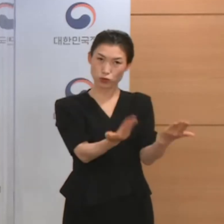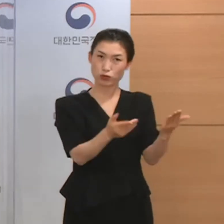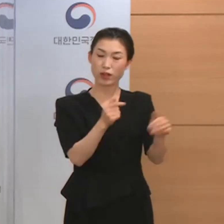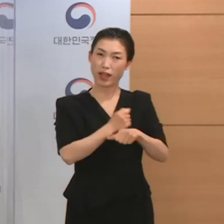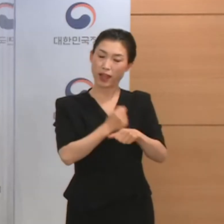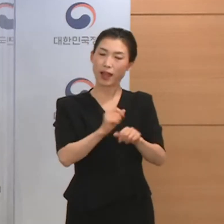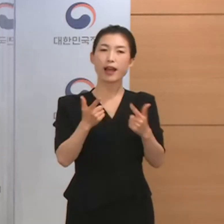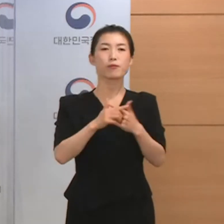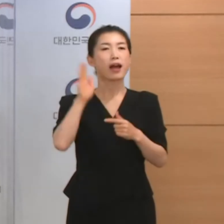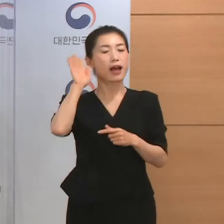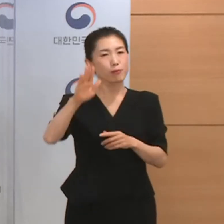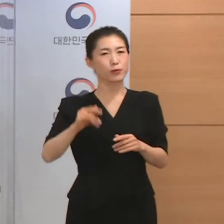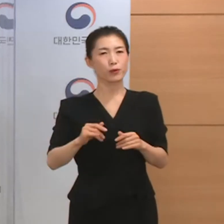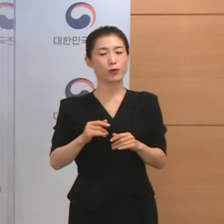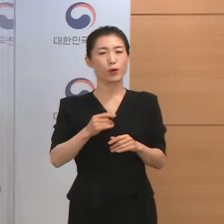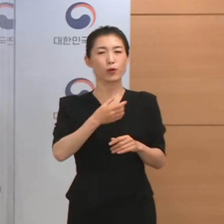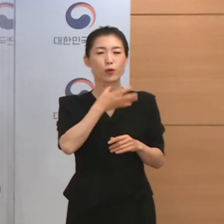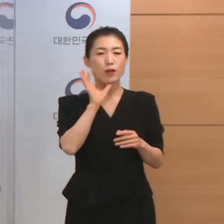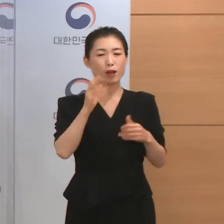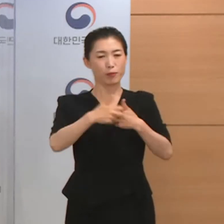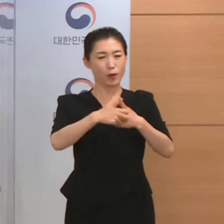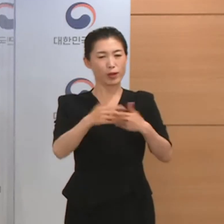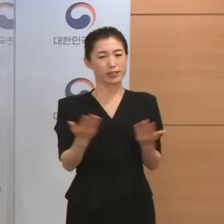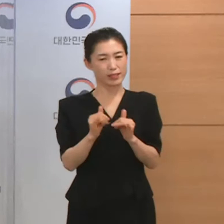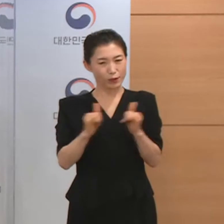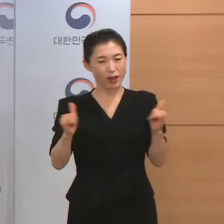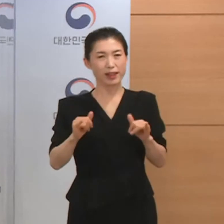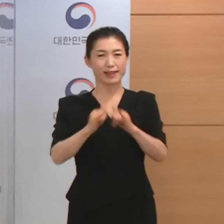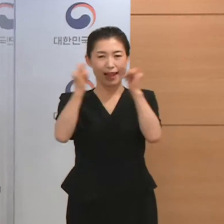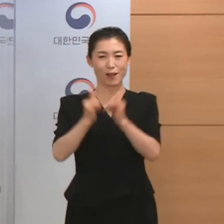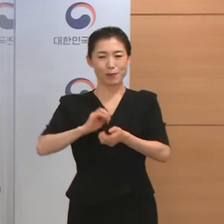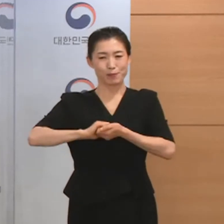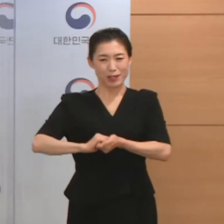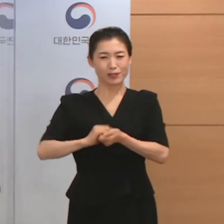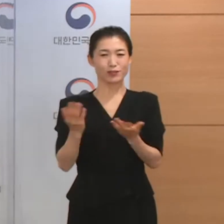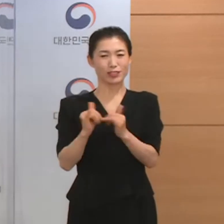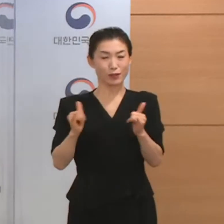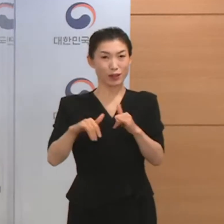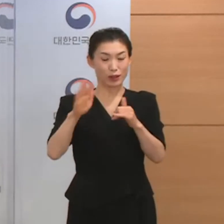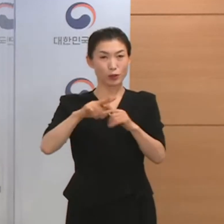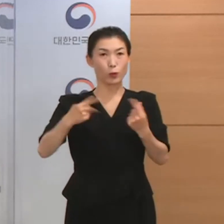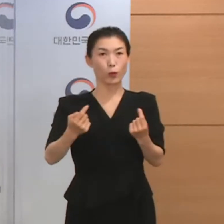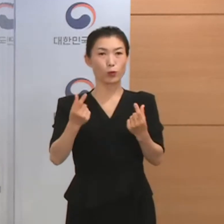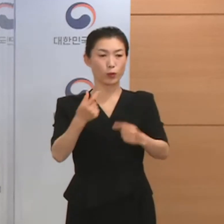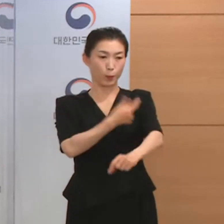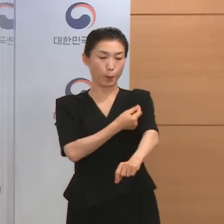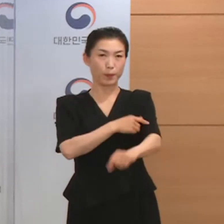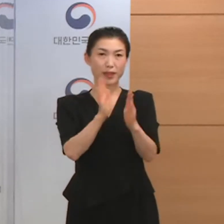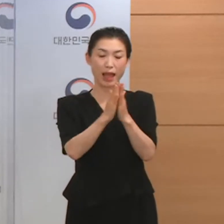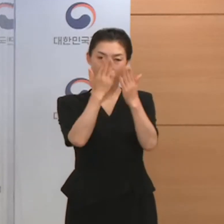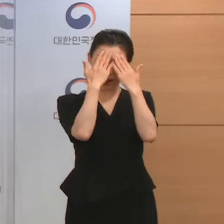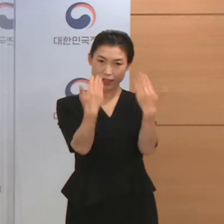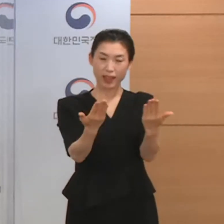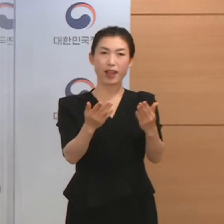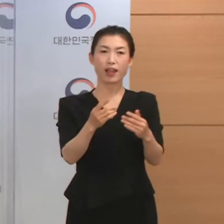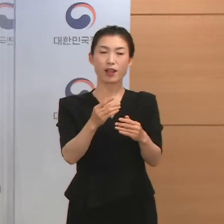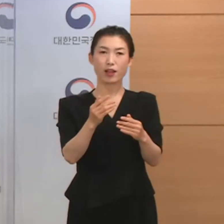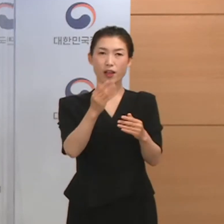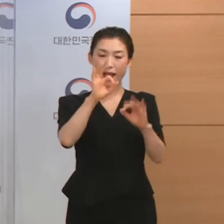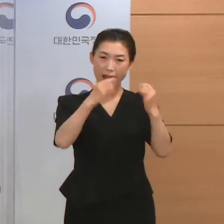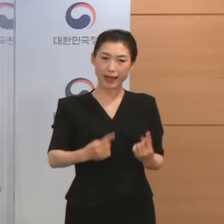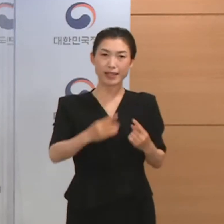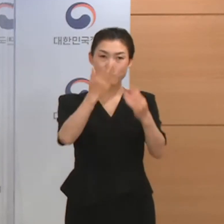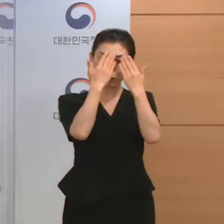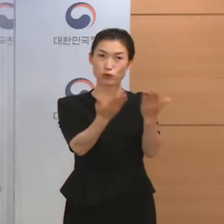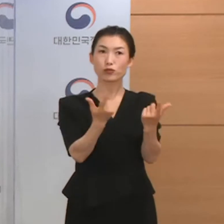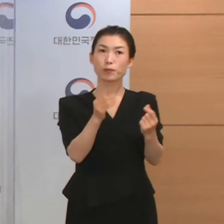종사자나 사회필수 요원 등도 해당되는 것인지 확인 부탁드립니다. 예, 그렇습니다. 지금 발표하고 있는